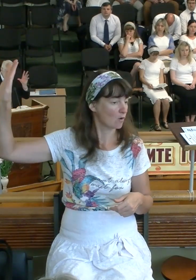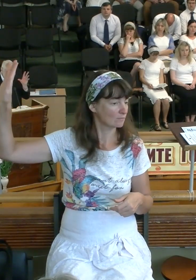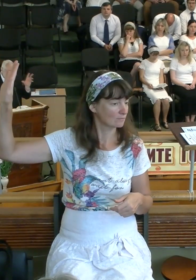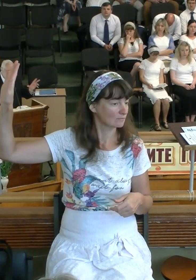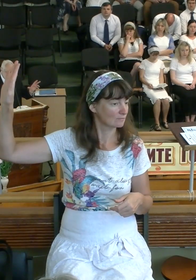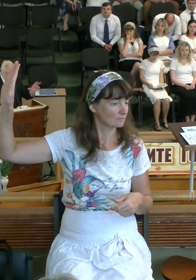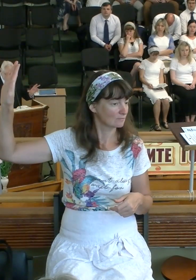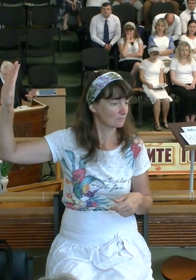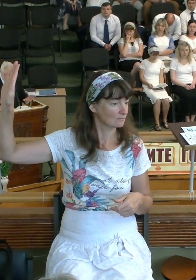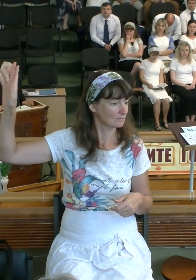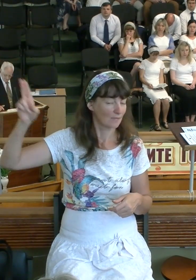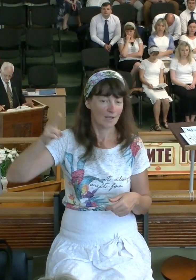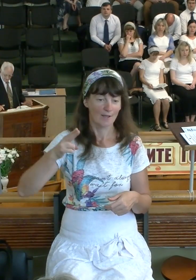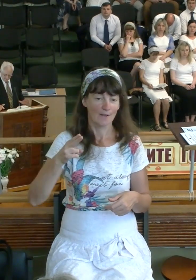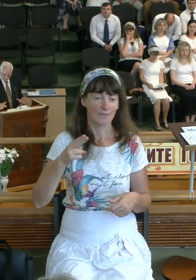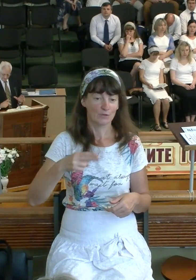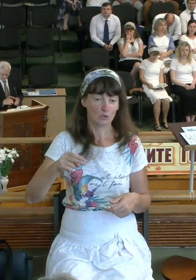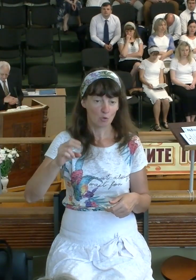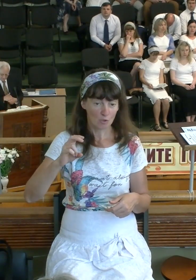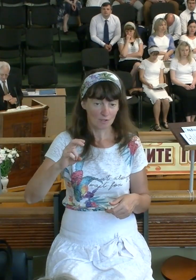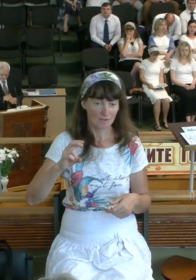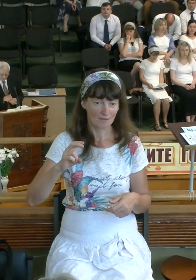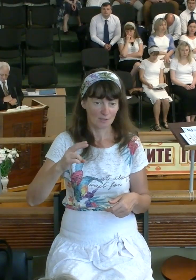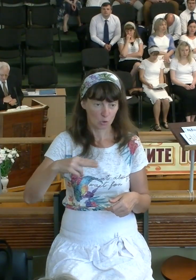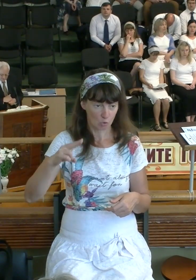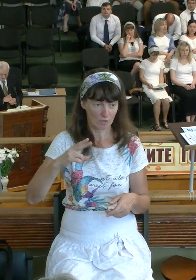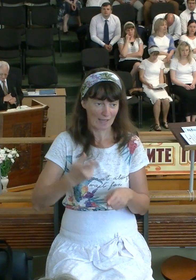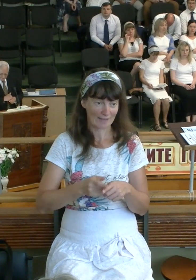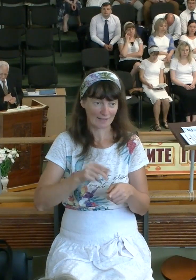Это Дух Христов. Иоанна